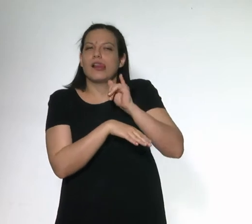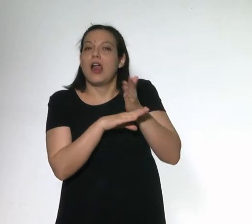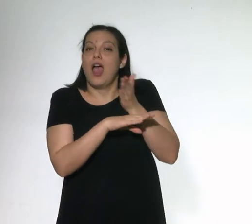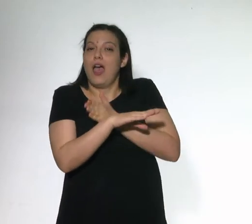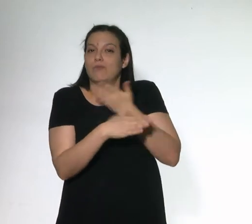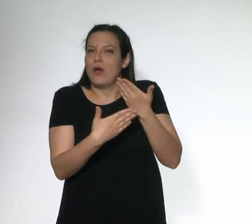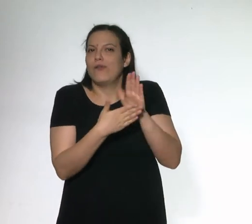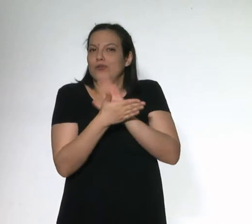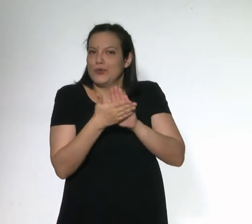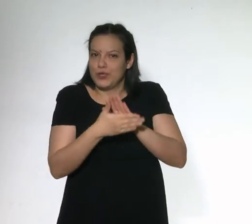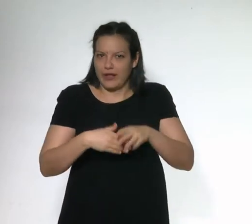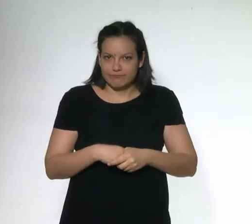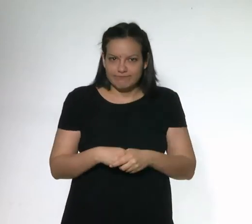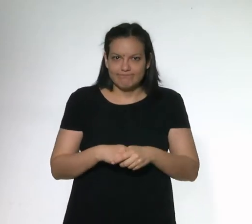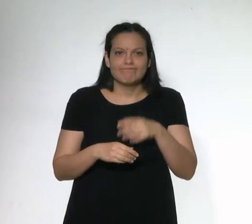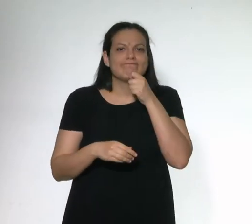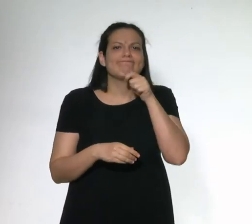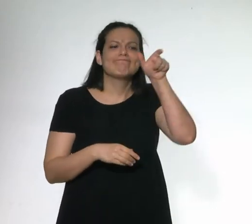el Facebook? ¿El Instagram?